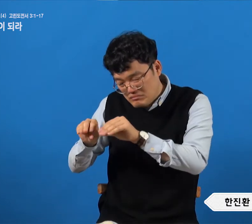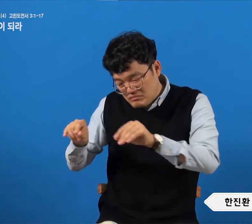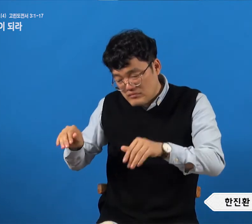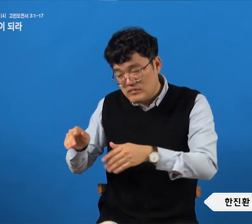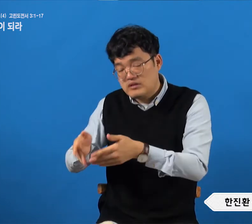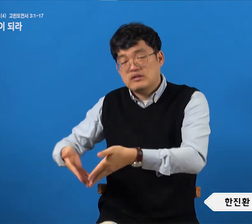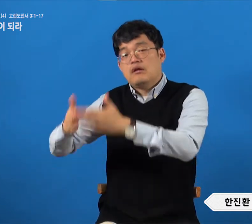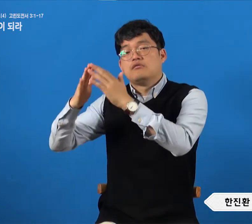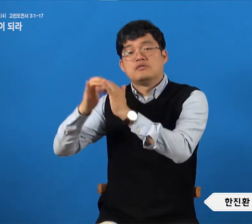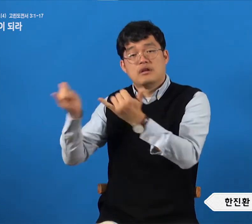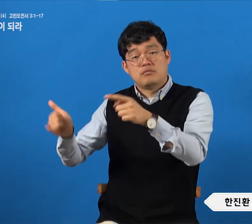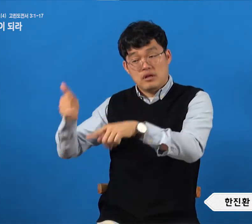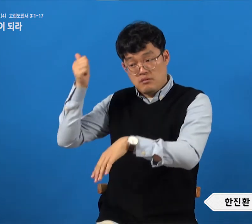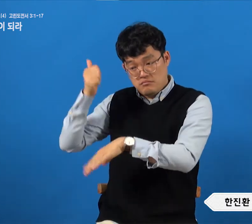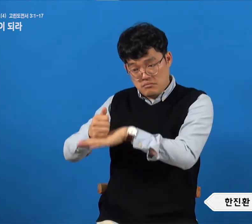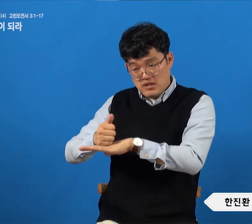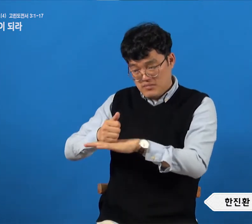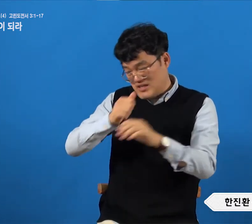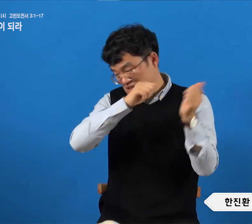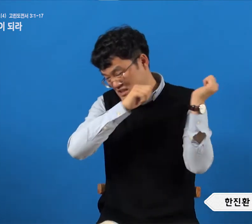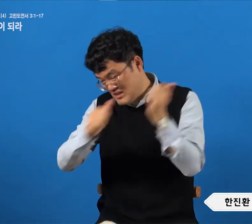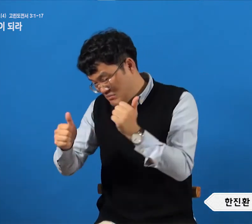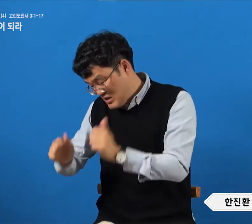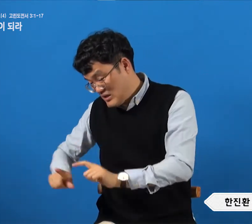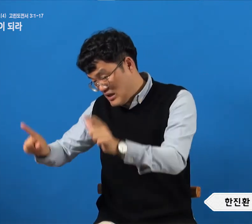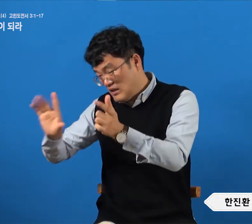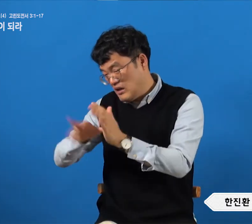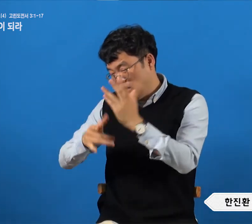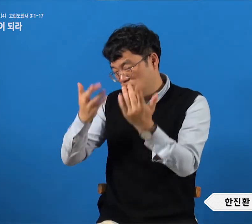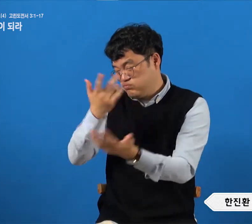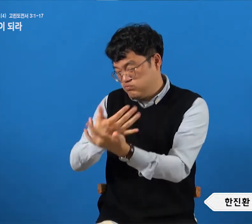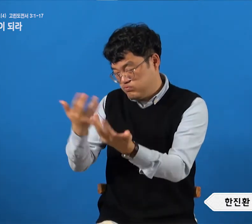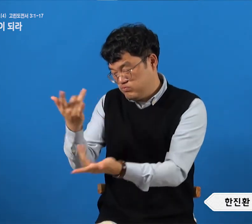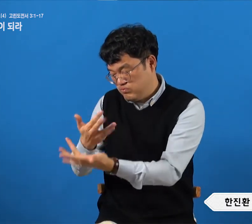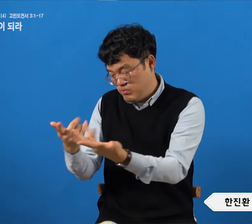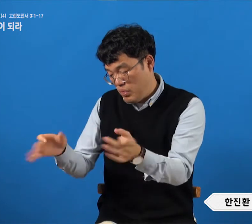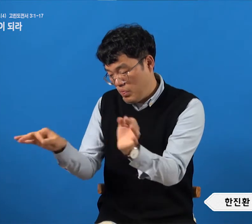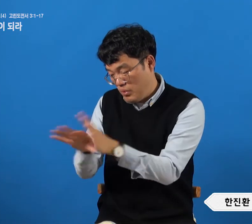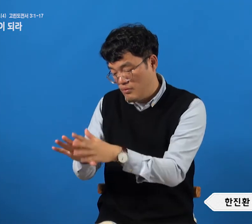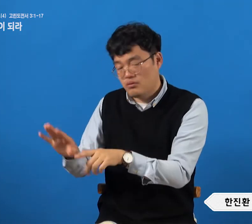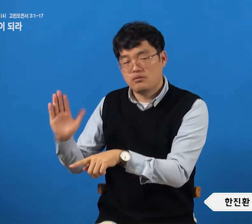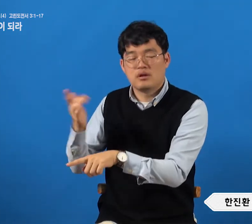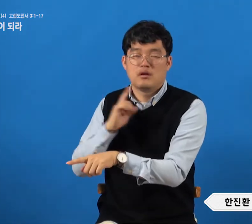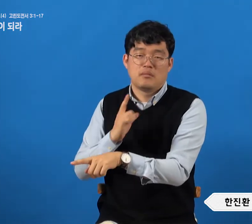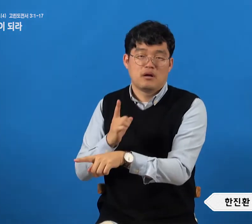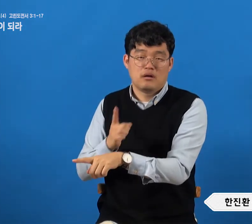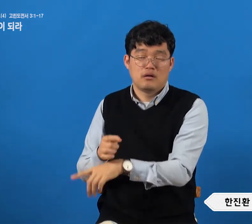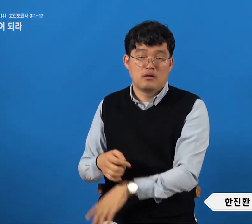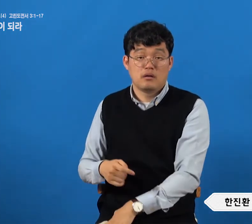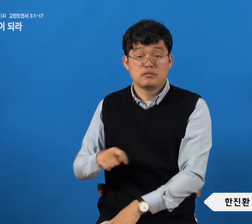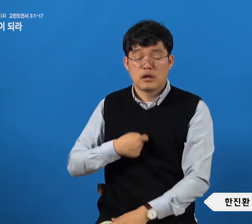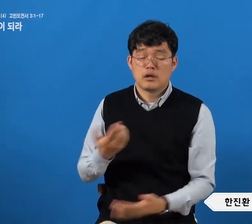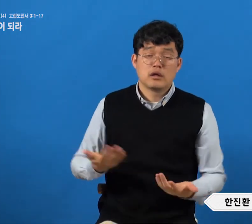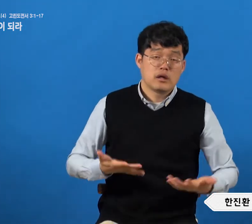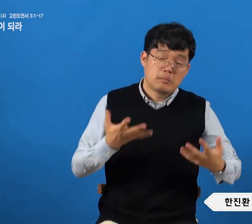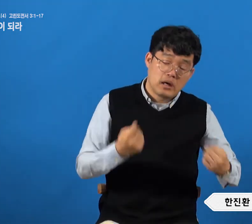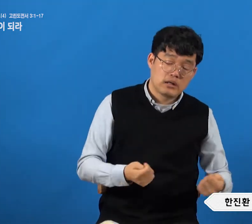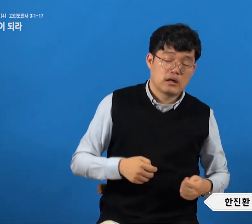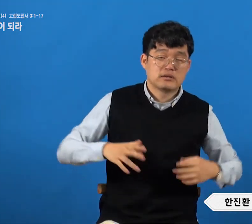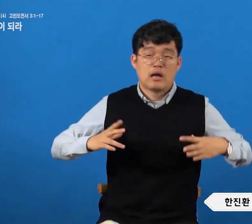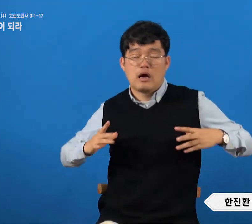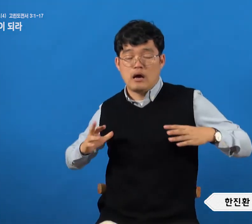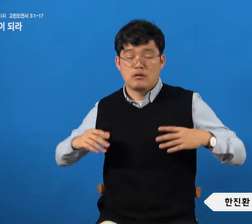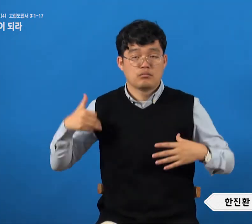세우는 사람은 마지막 심판의 날에 그 세운 것이 다 불타 없어질 것이다. 자기는 뭐 일을 많이